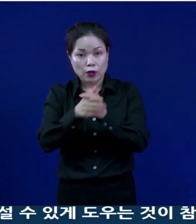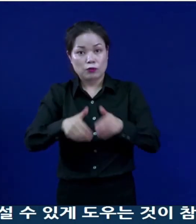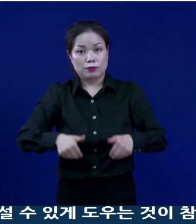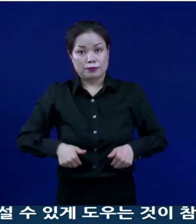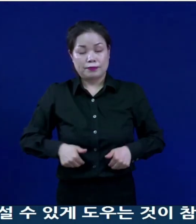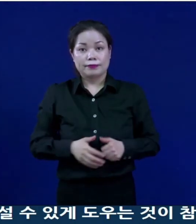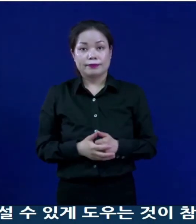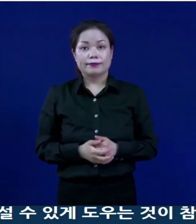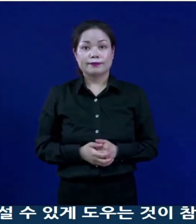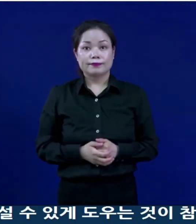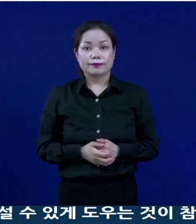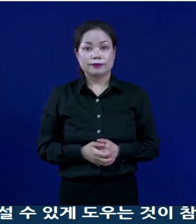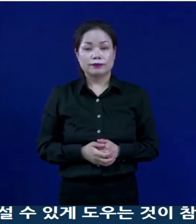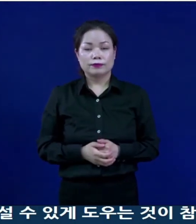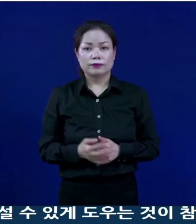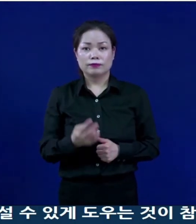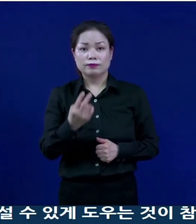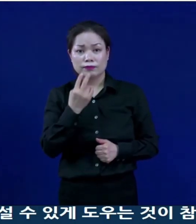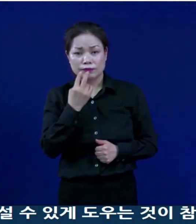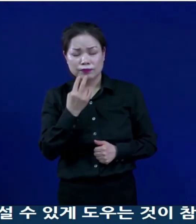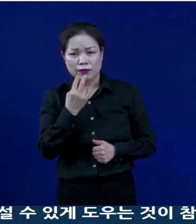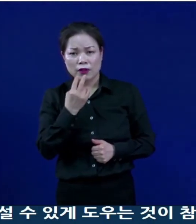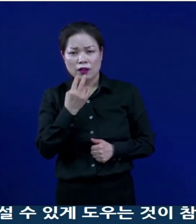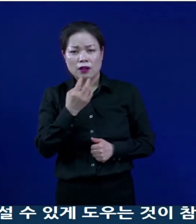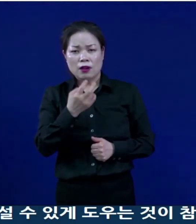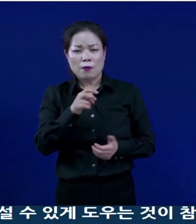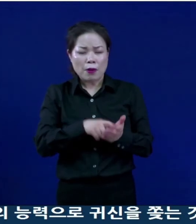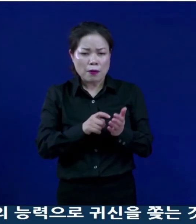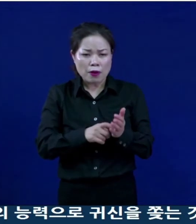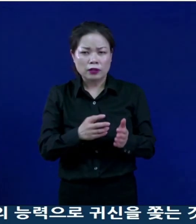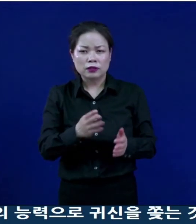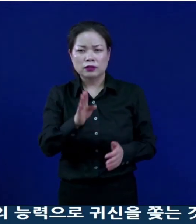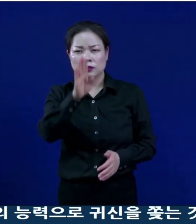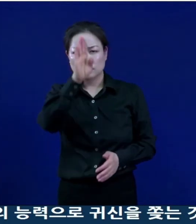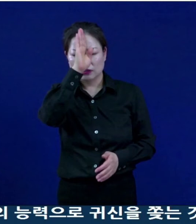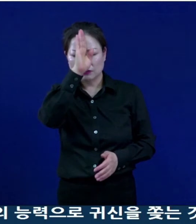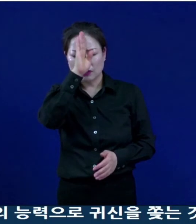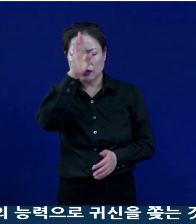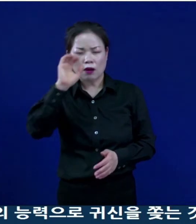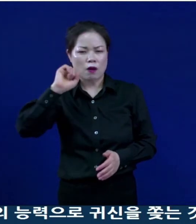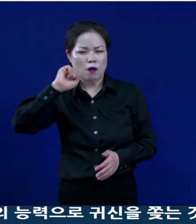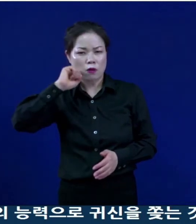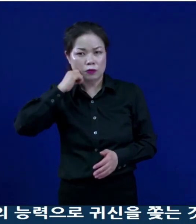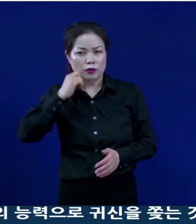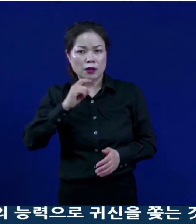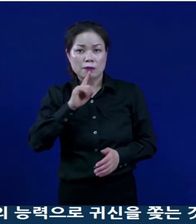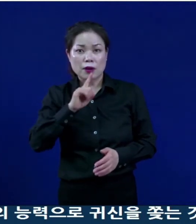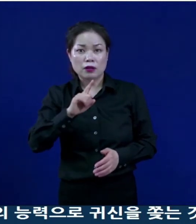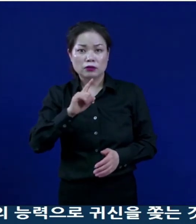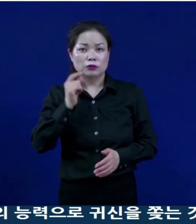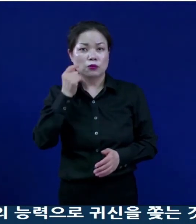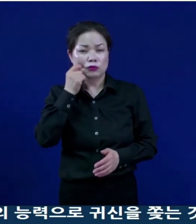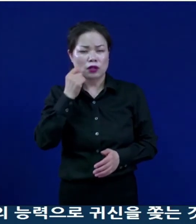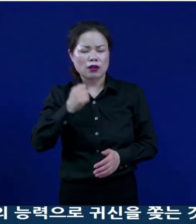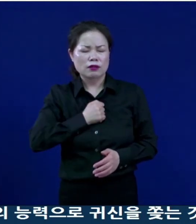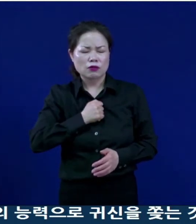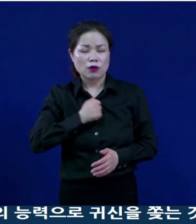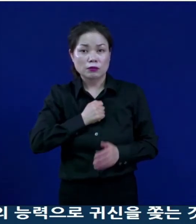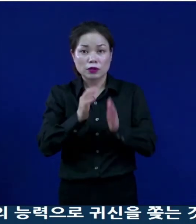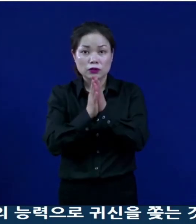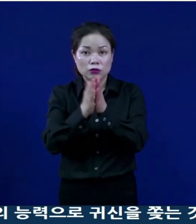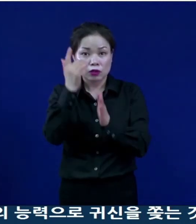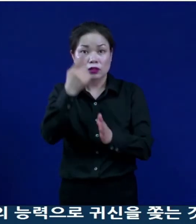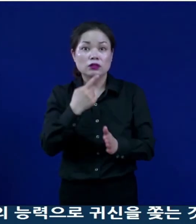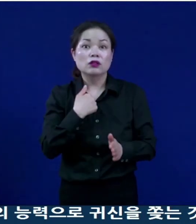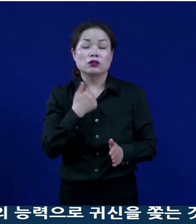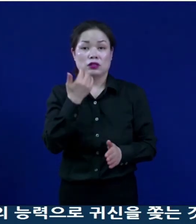합니다. 목숨이 경각에 달린 혹 질병에 시달리는 여러분의 자녀를 위해서 말도 나오지 않는 애통함으로 기도해